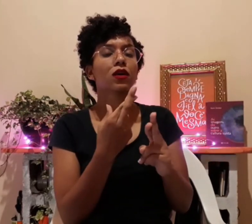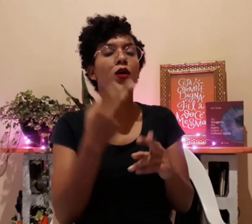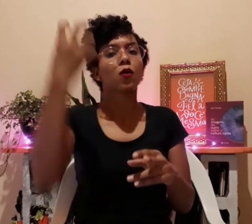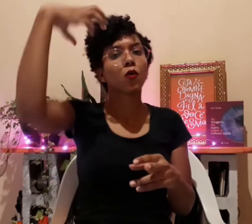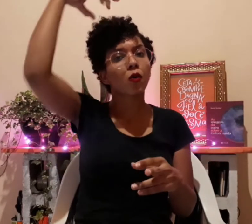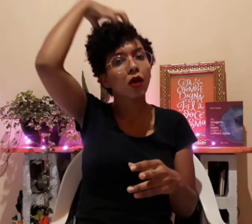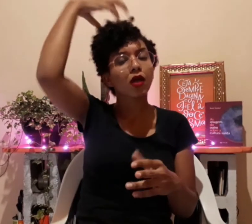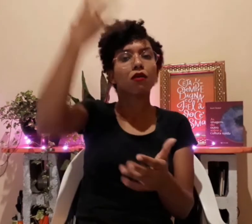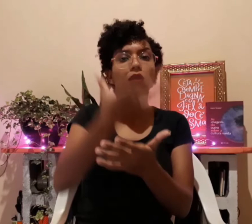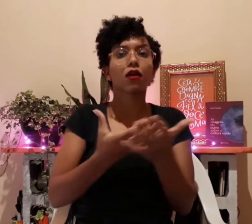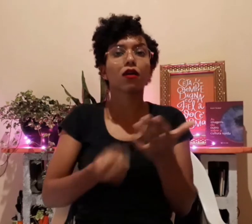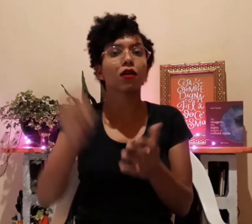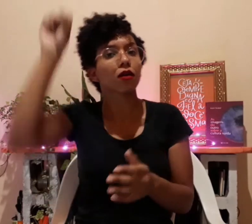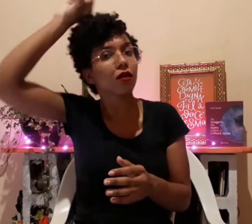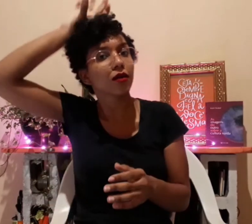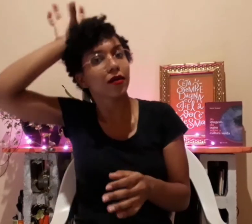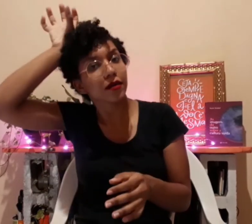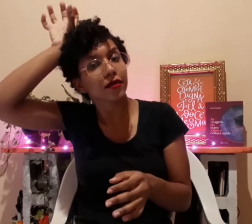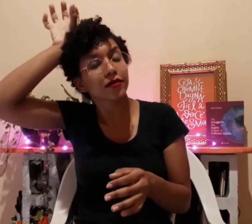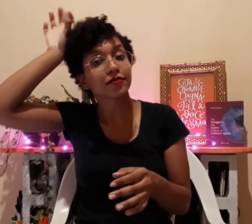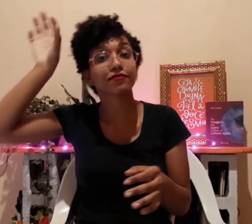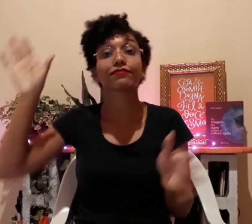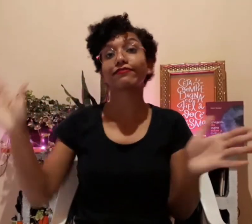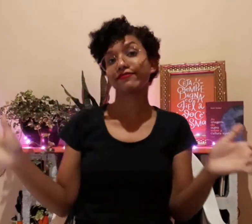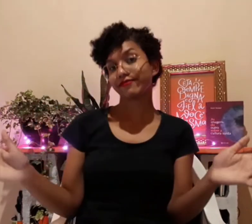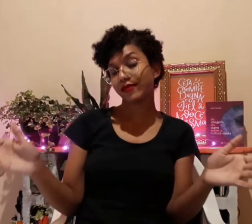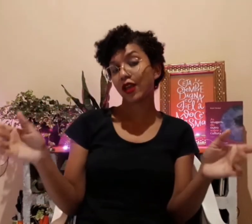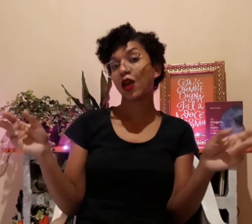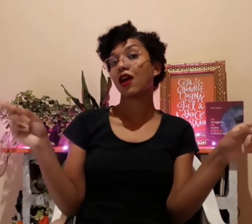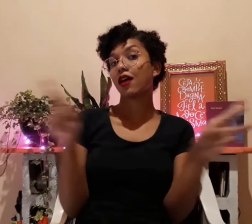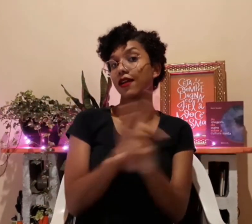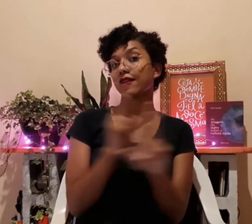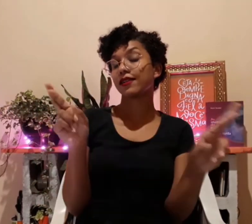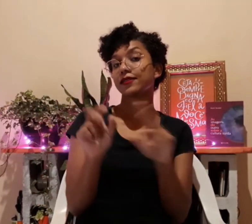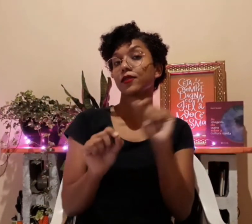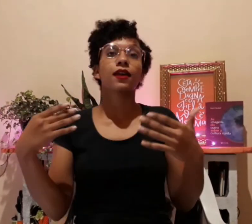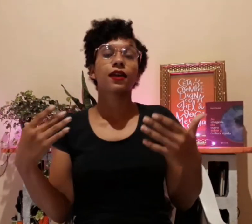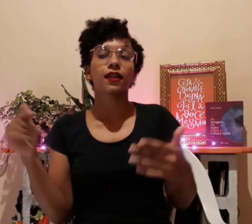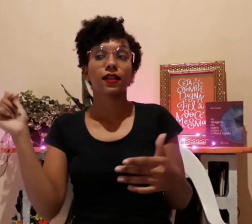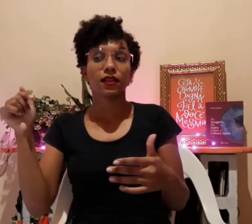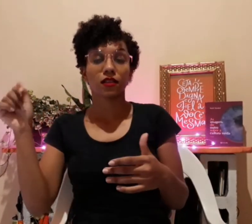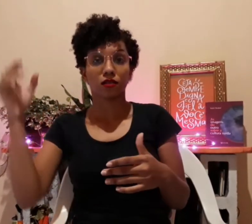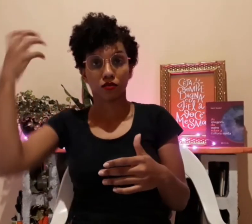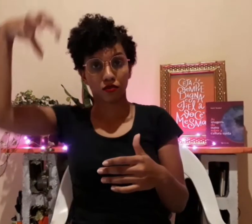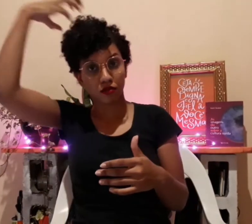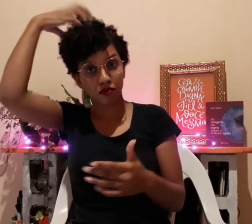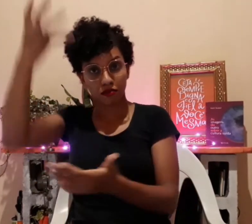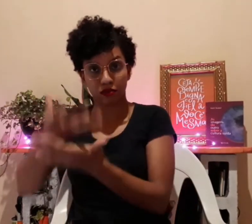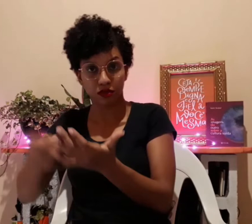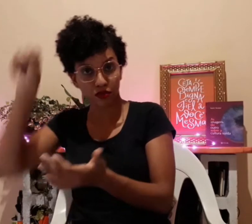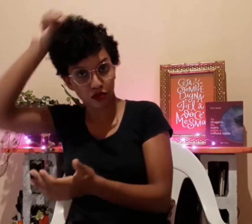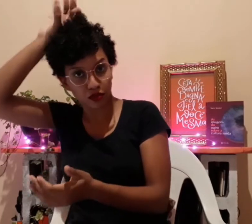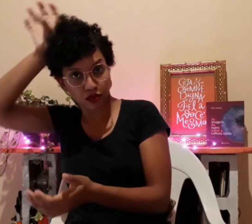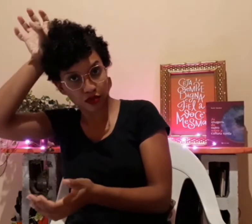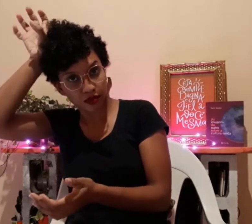de criação. Na história, O Reino Perdido de Odara, a gente vai falar sobre a construção da